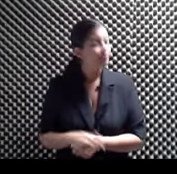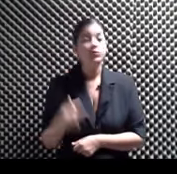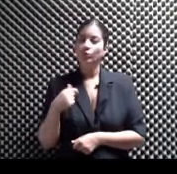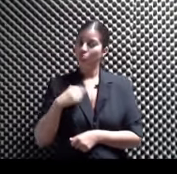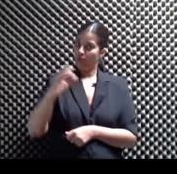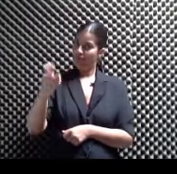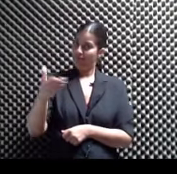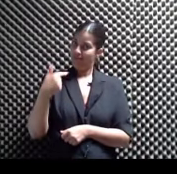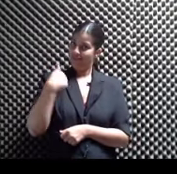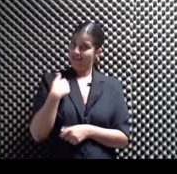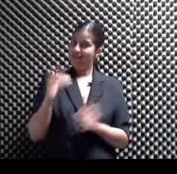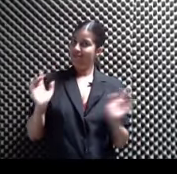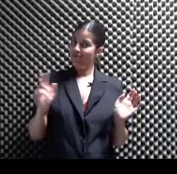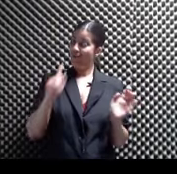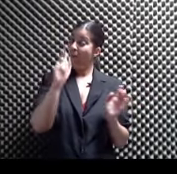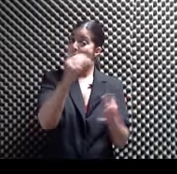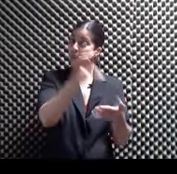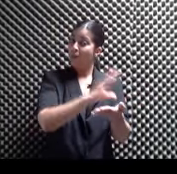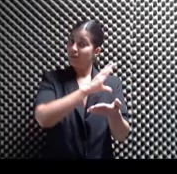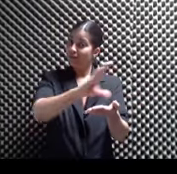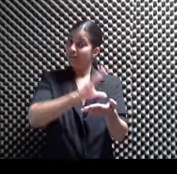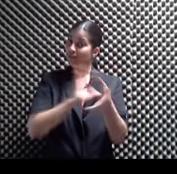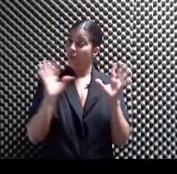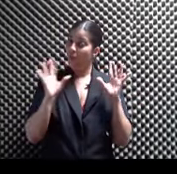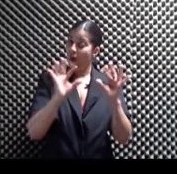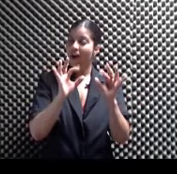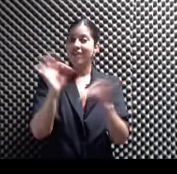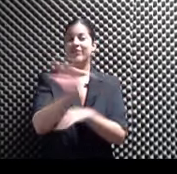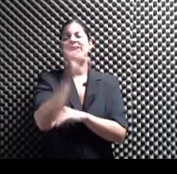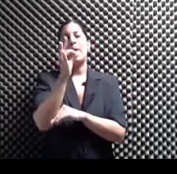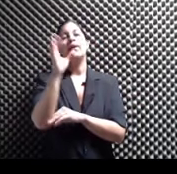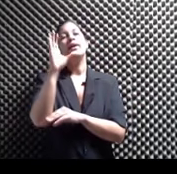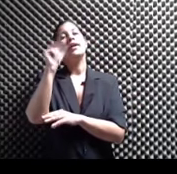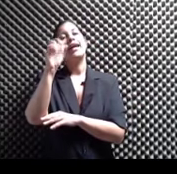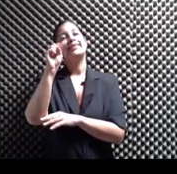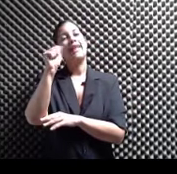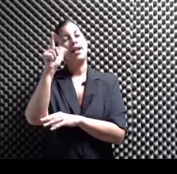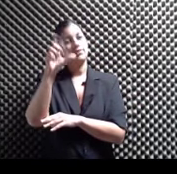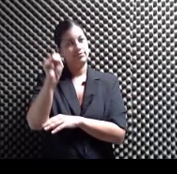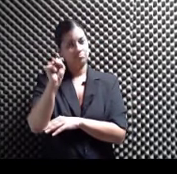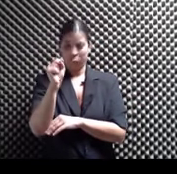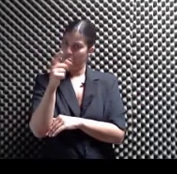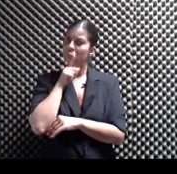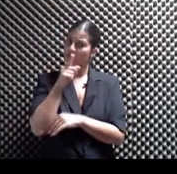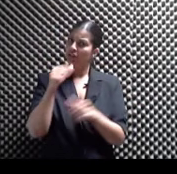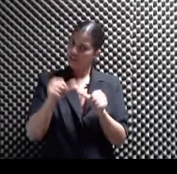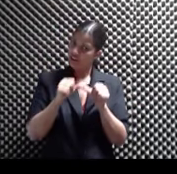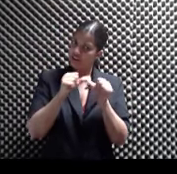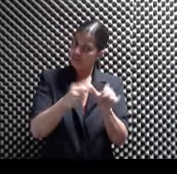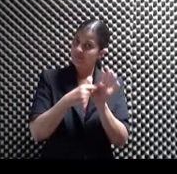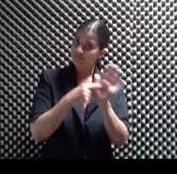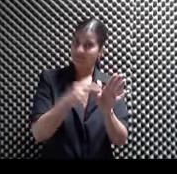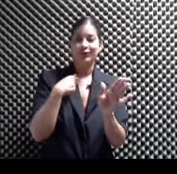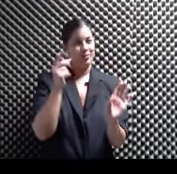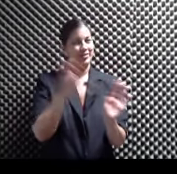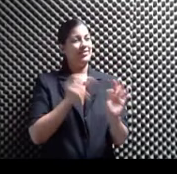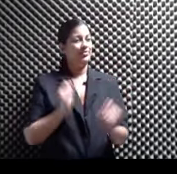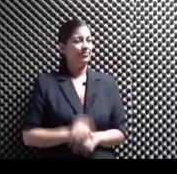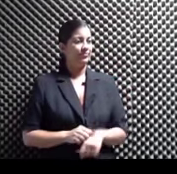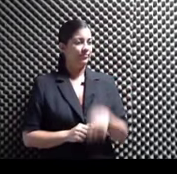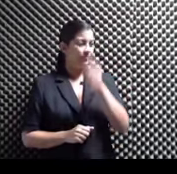invitada en uno de los conciertos que ofrecieron el Festival Casals. Y entonces van a seguir presentando la pieza en la que yo participé.